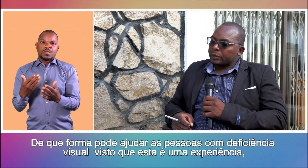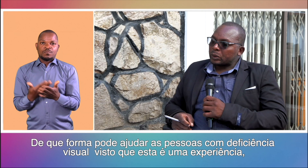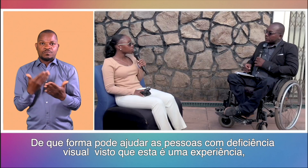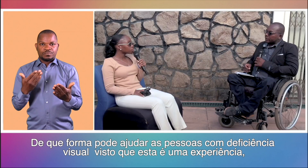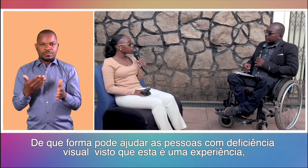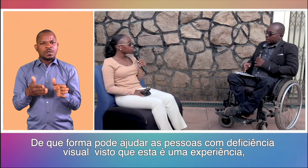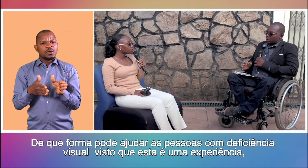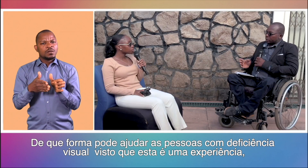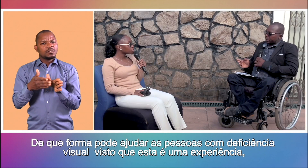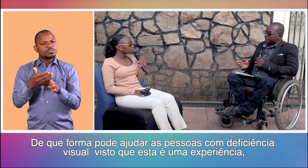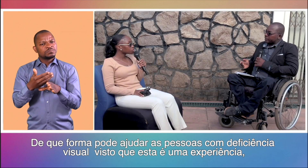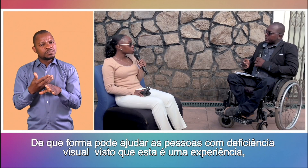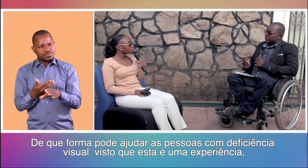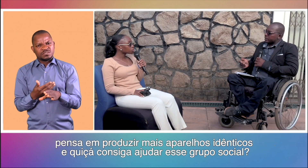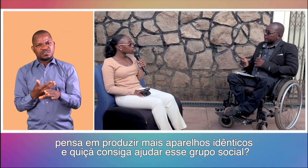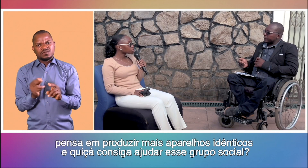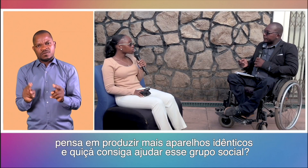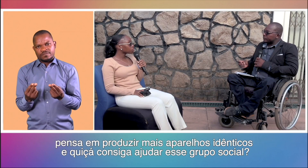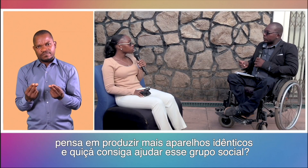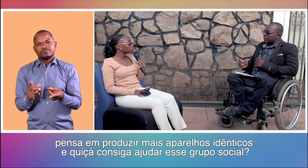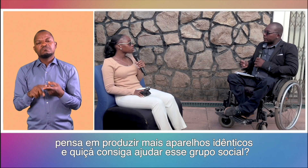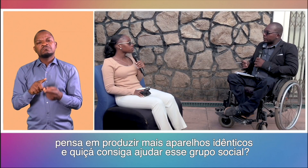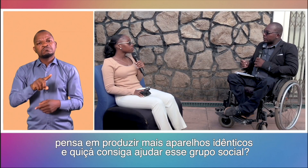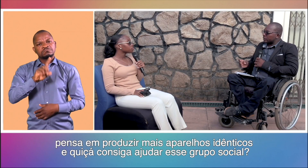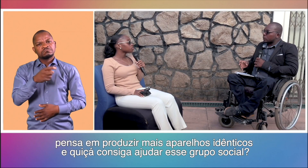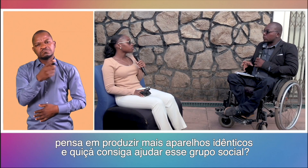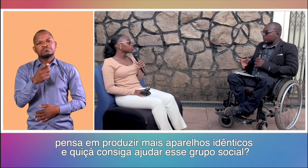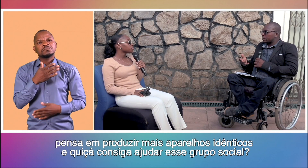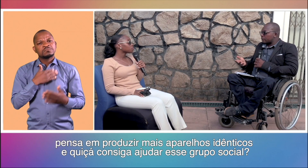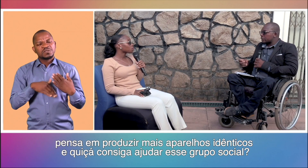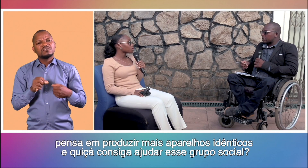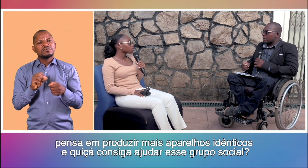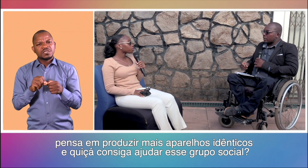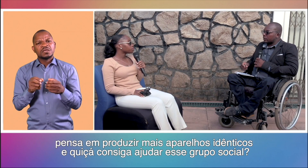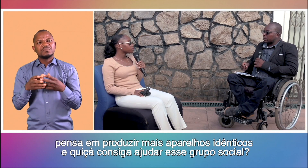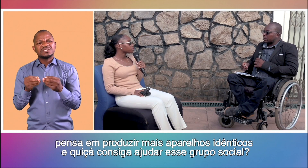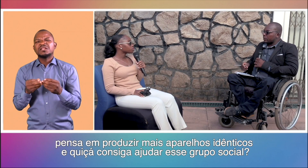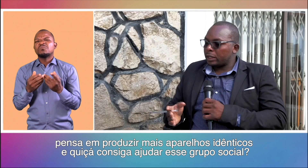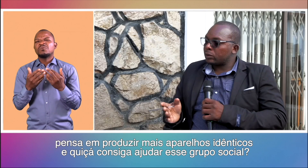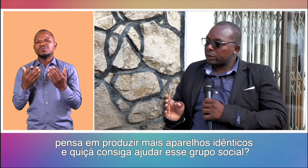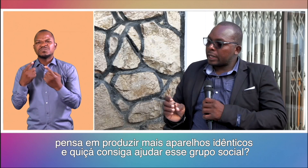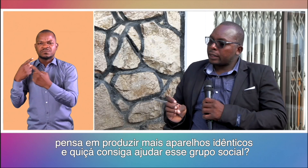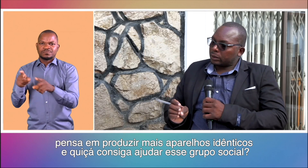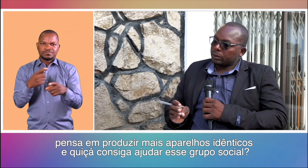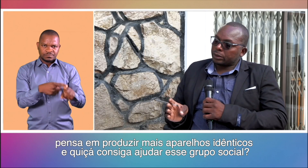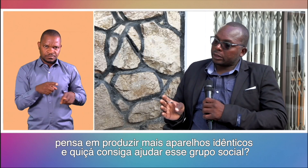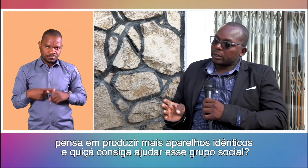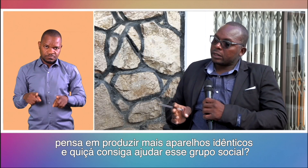visto que esta é uma experiência, pensa em produzir mais aparelhos idênticos e